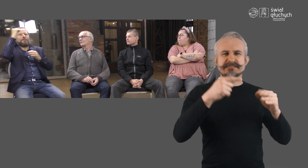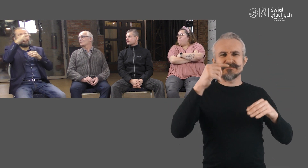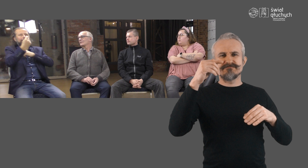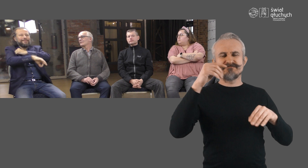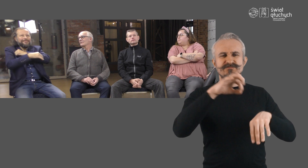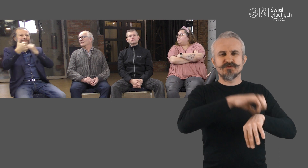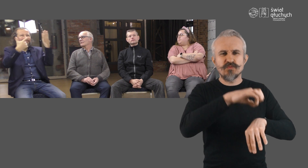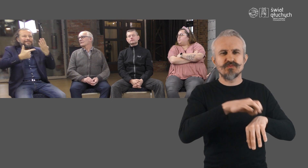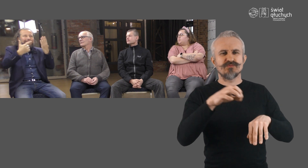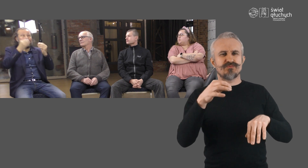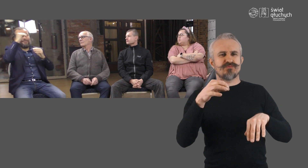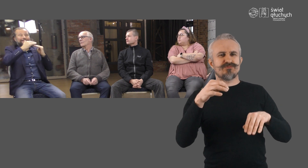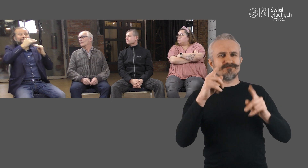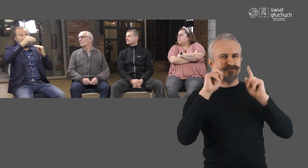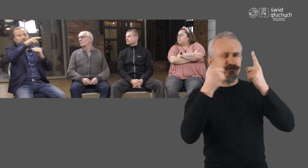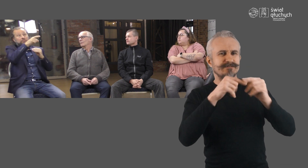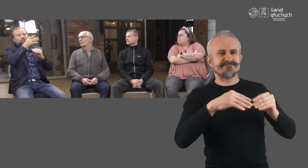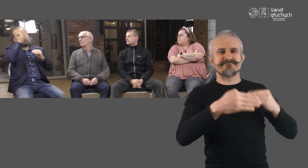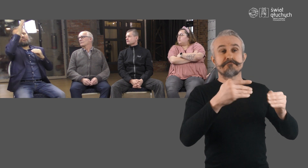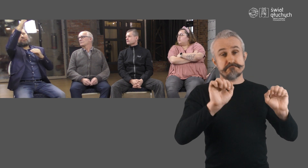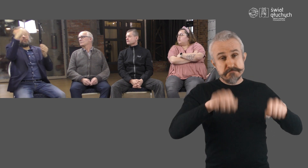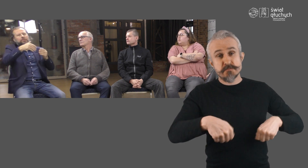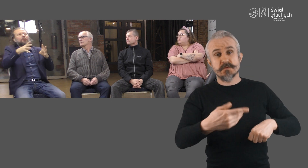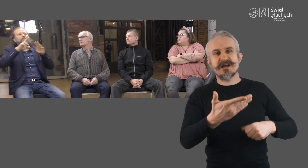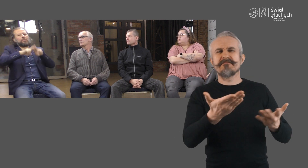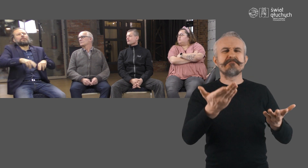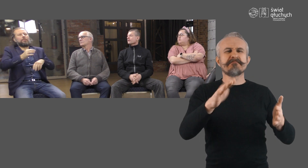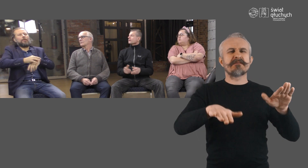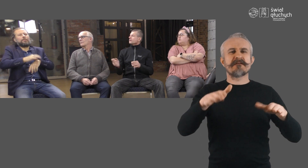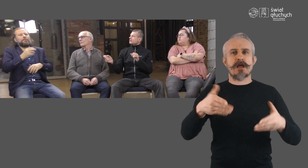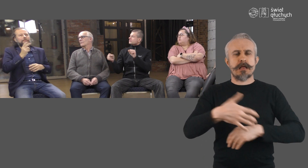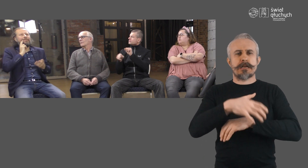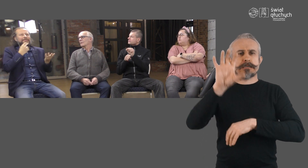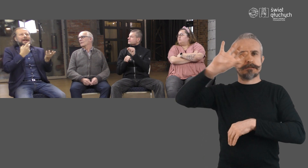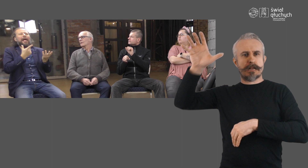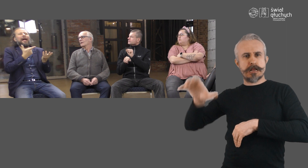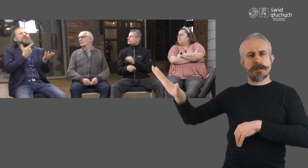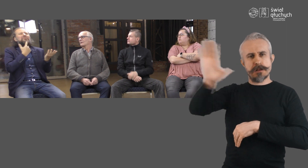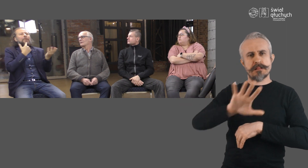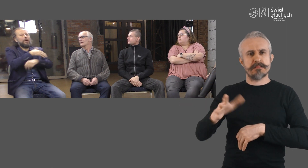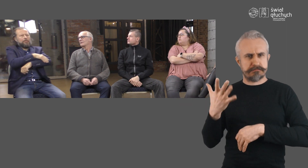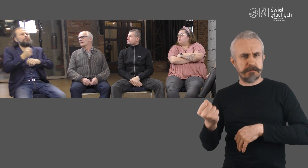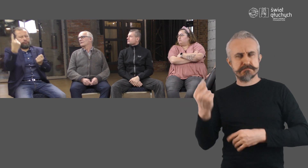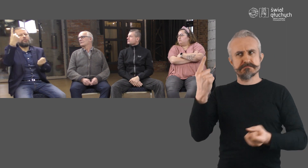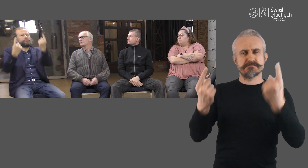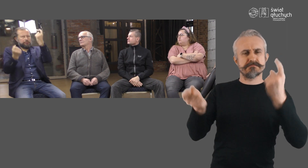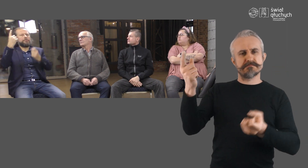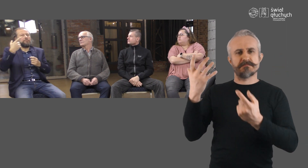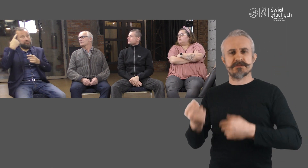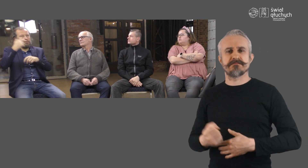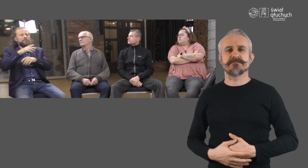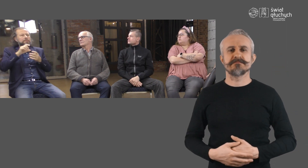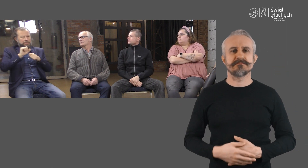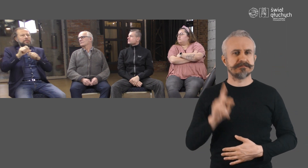osób głuchych. Potrzeba się uczyć, nie wiem, z 7 lat i można zostać lekarzem, ale mało.